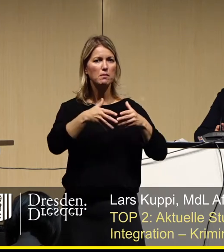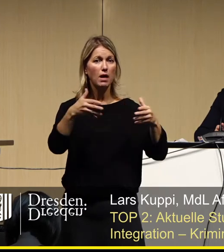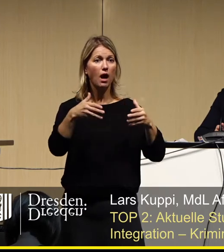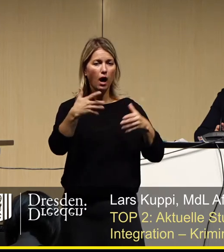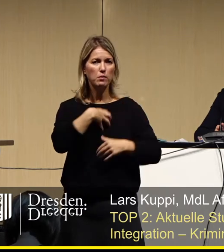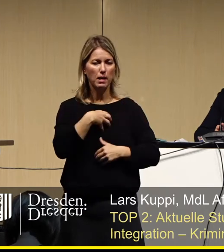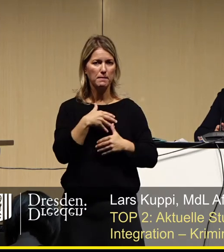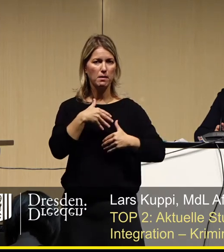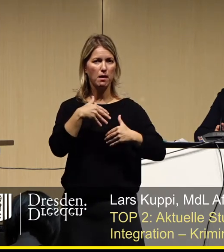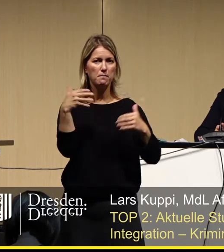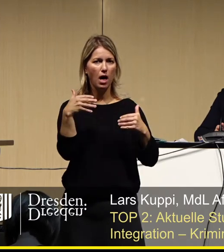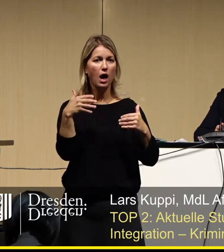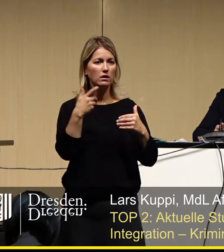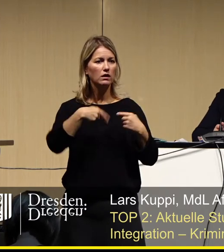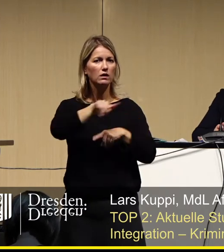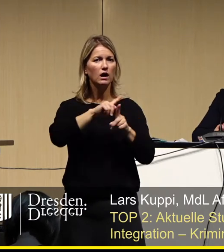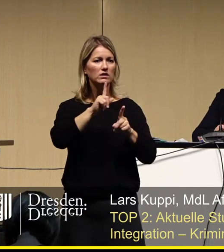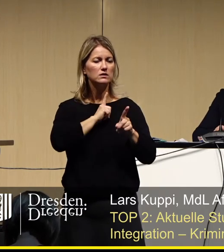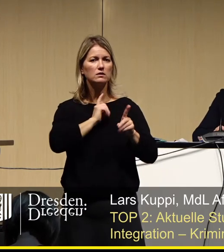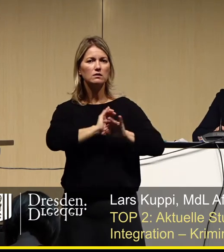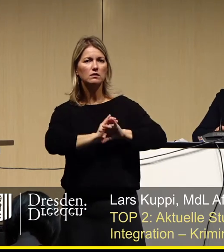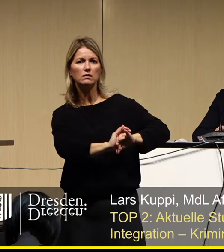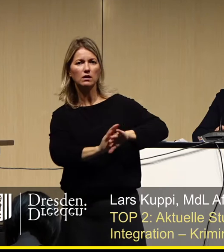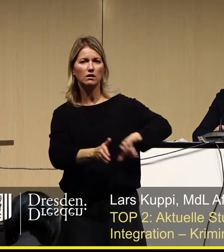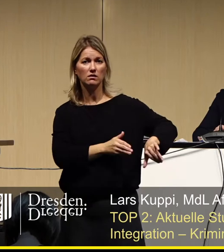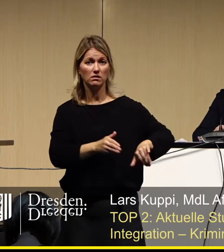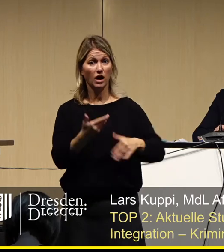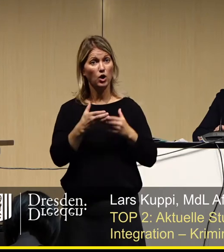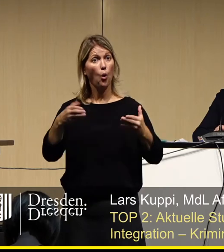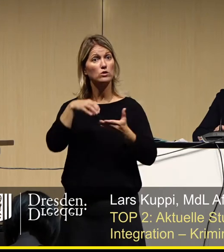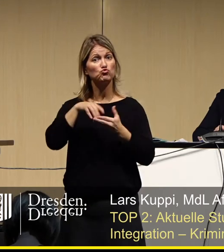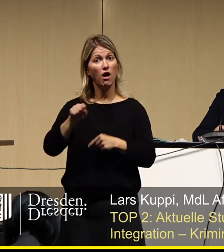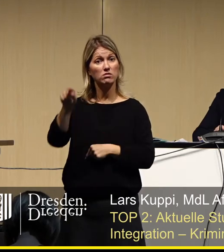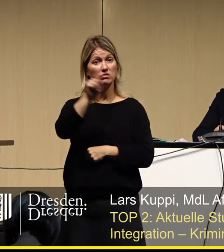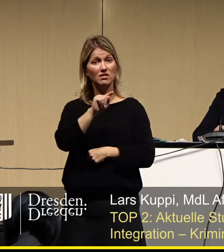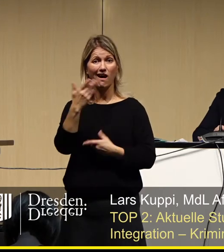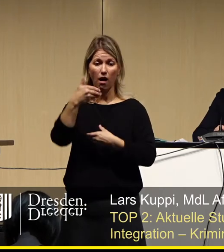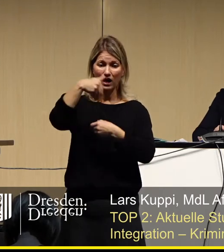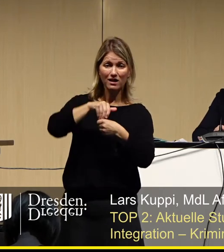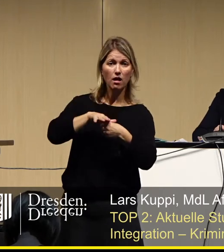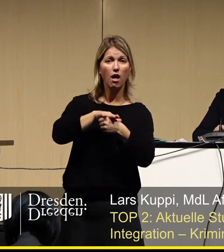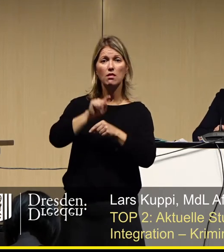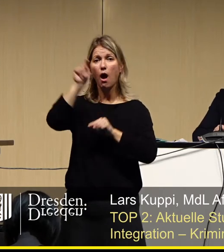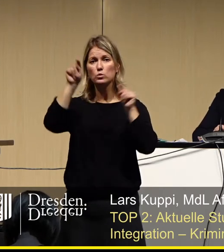Der Verdrängungseffekt verstärkt sich. Das Ergebnis kann man in vielen Großstädten des In- und Auslands bewundern.